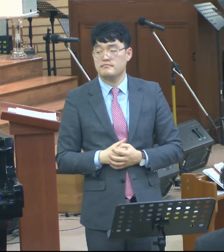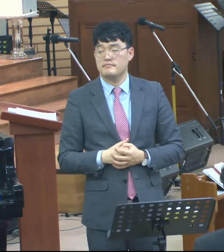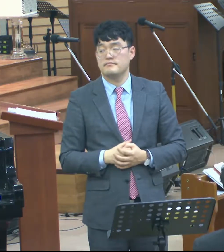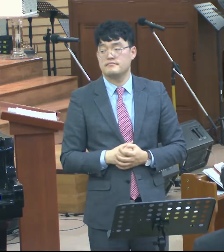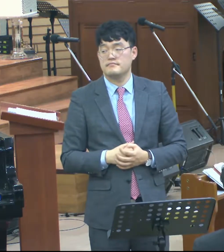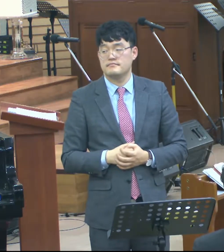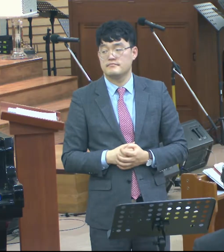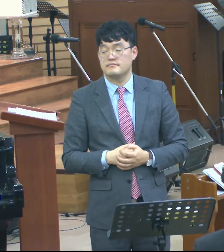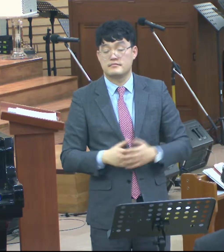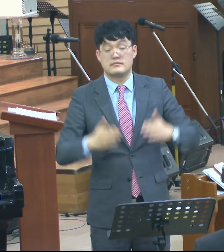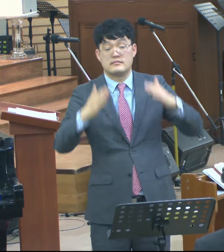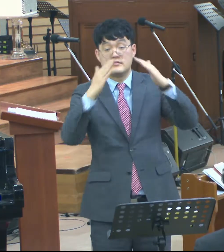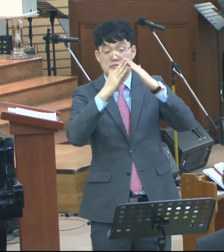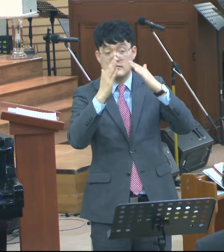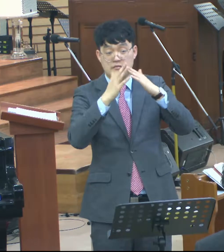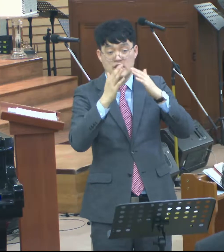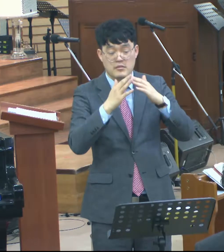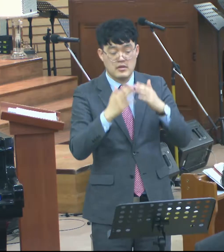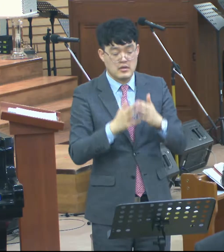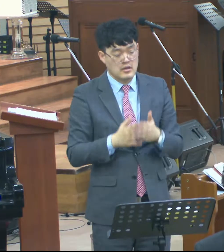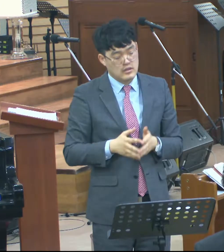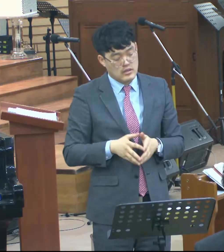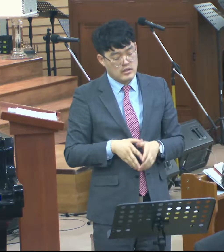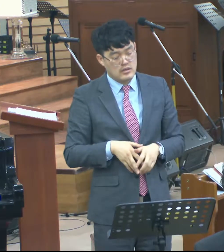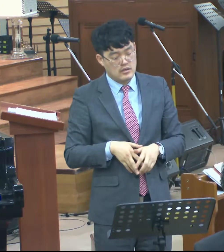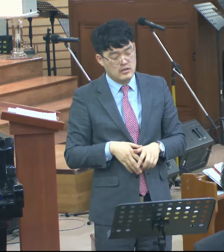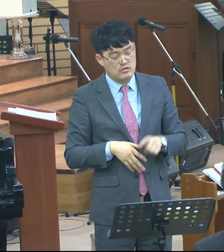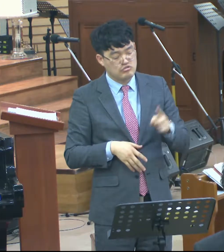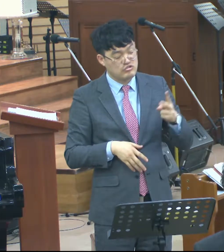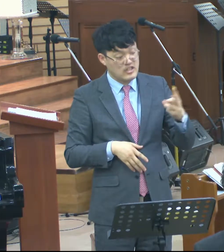집이 몇 채 없는 것에 대해서 여러분이 막 탄식하지 마세요.